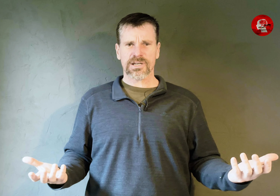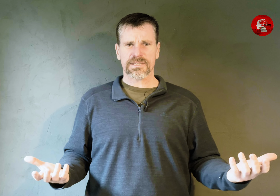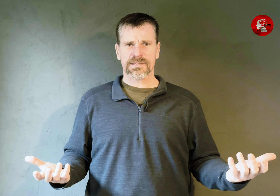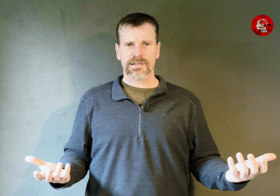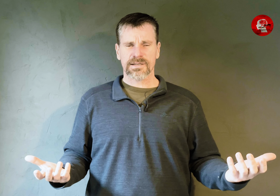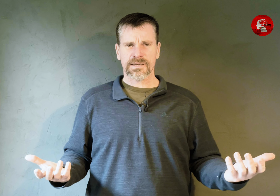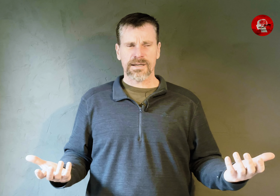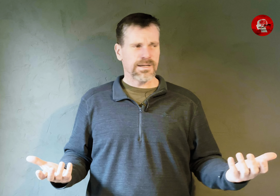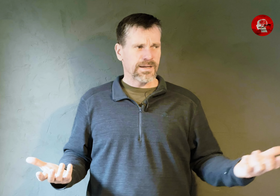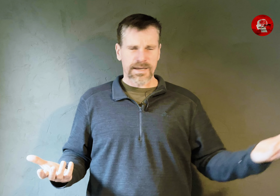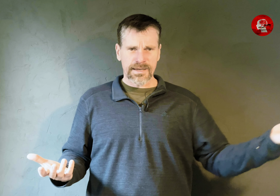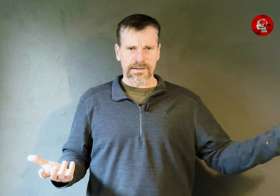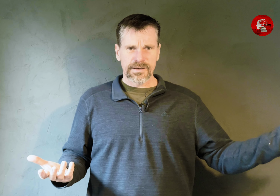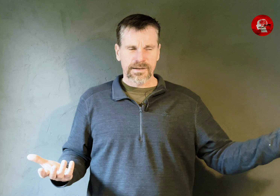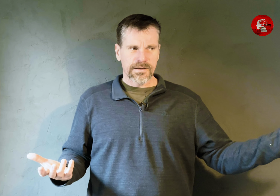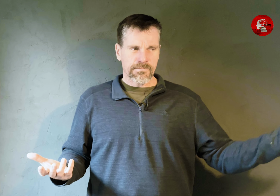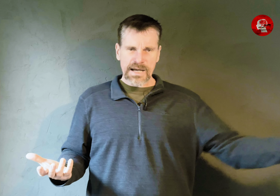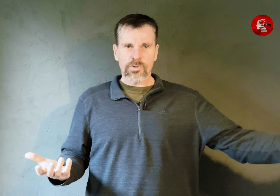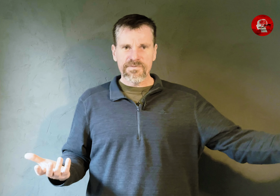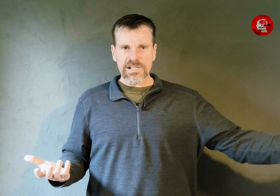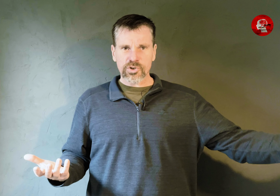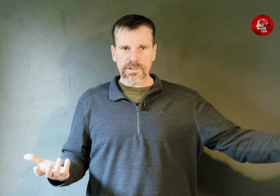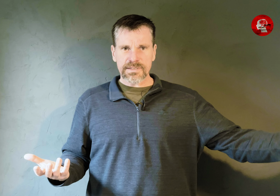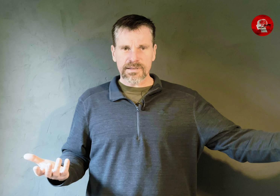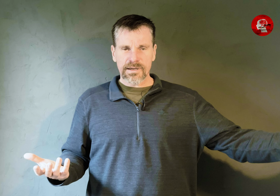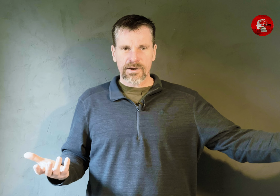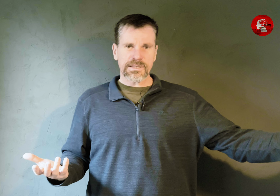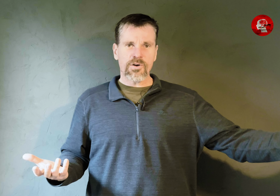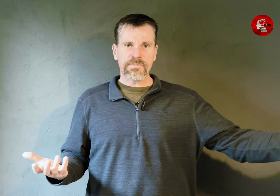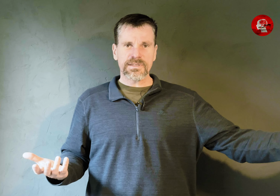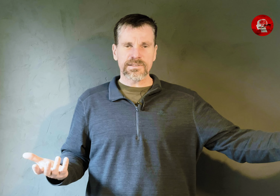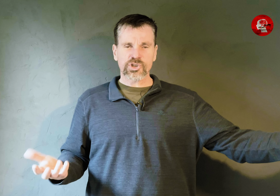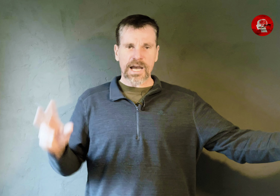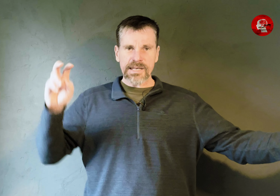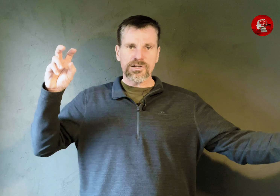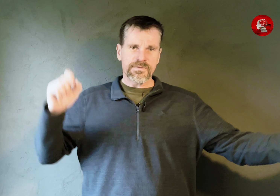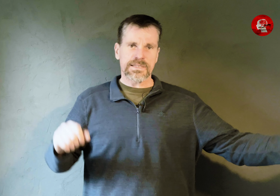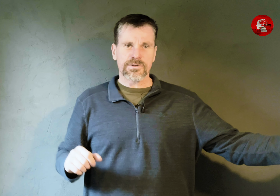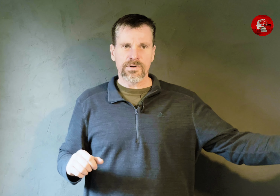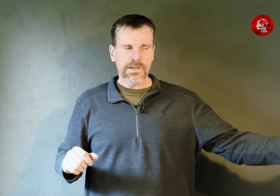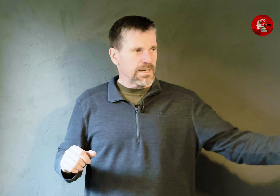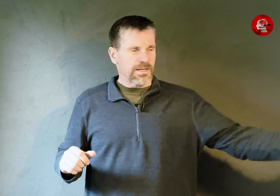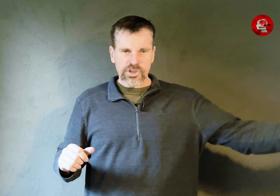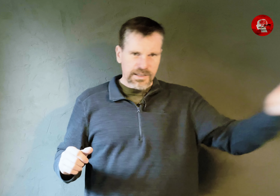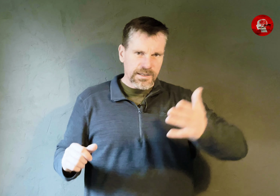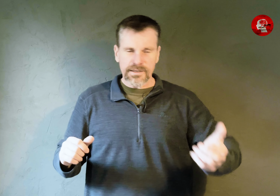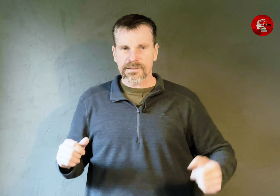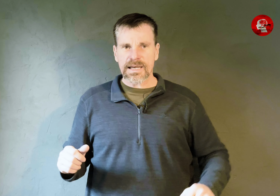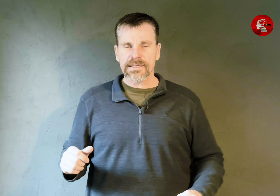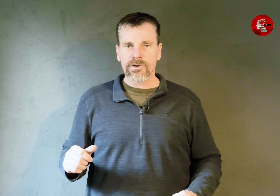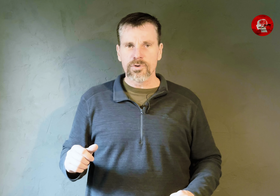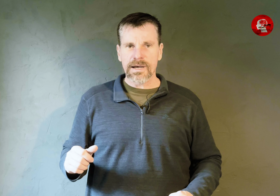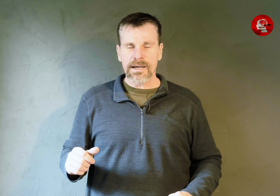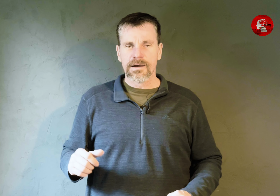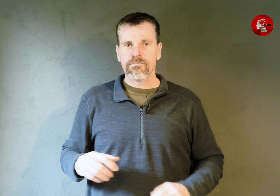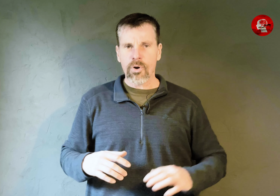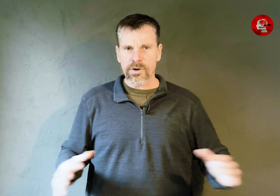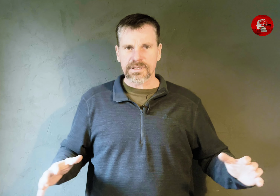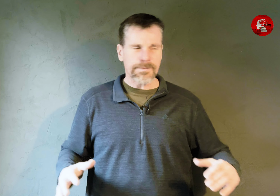scheiß ja macht umweltschutz hört auf mit diesen scheinen innovationen schickt die sachen hier rüber punkt gibt